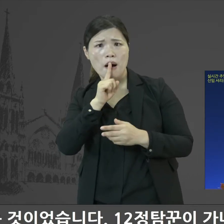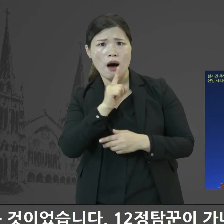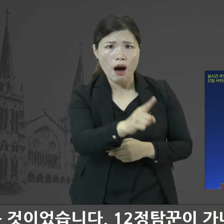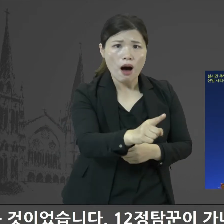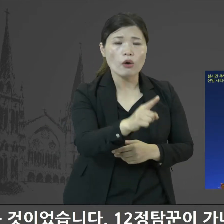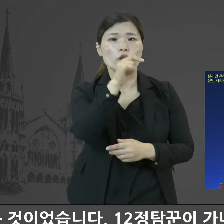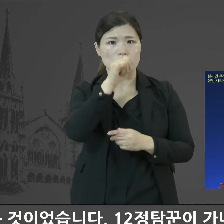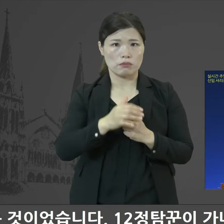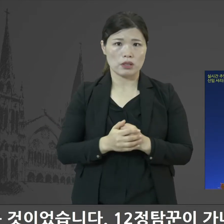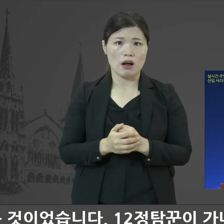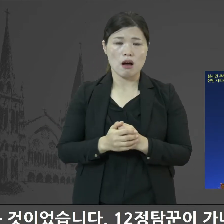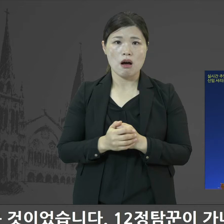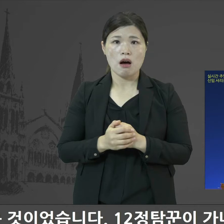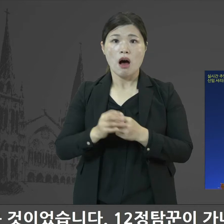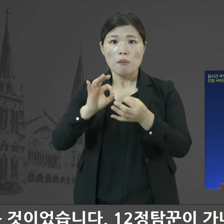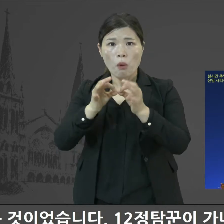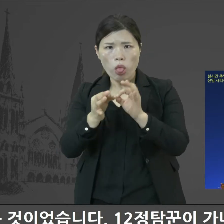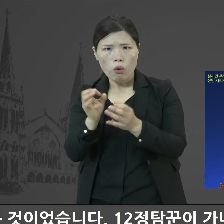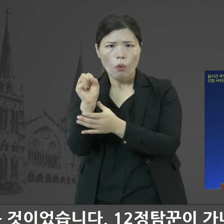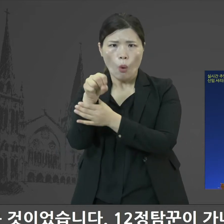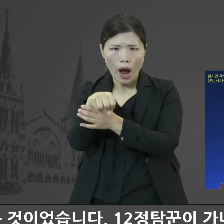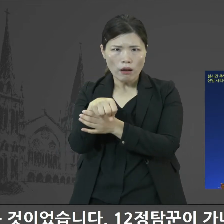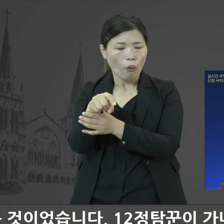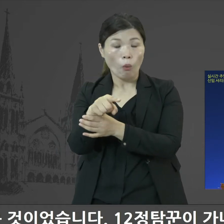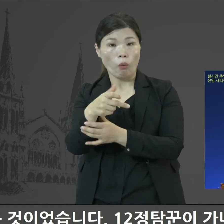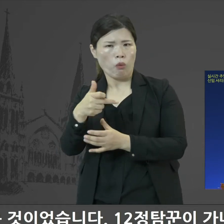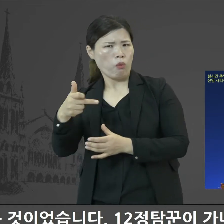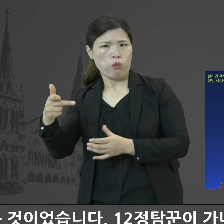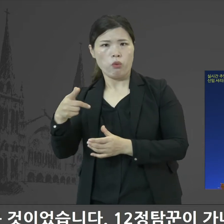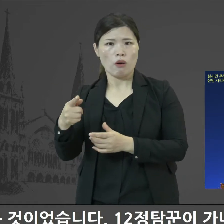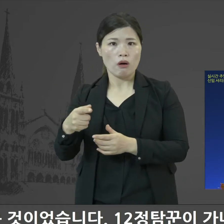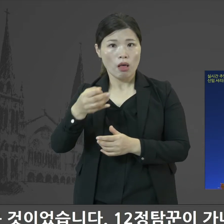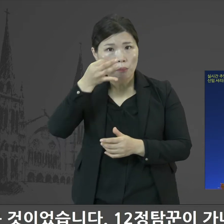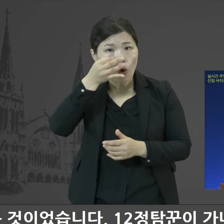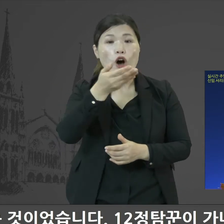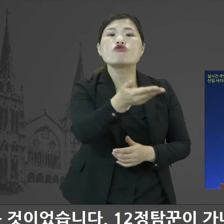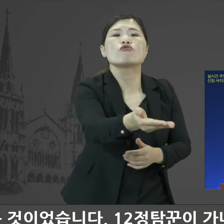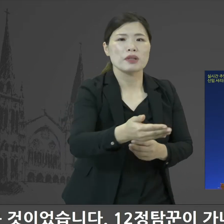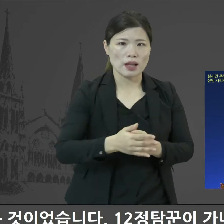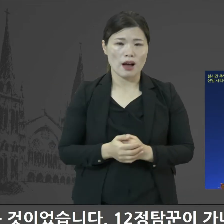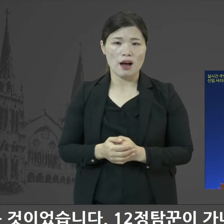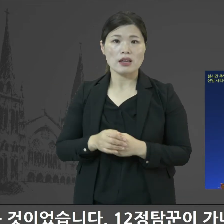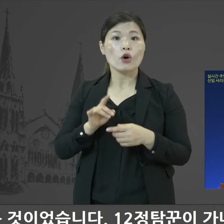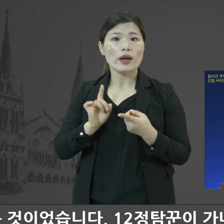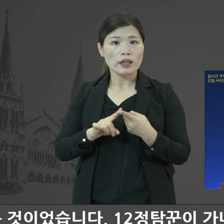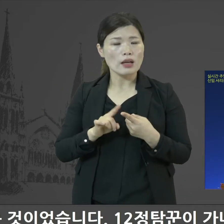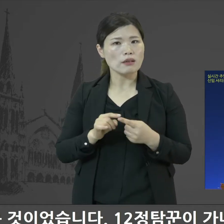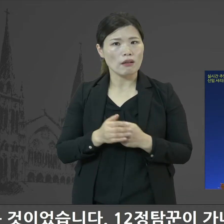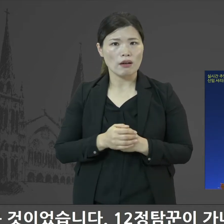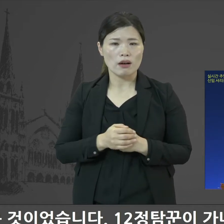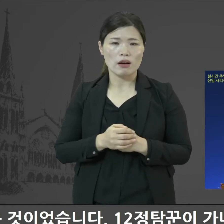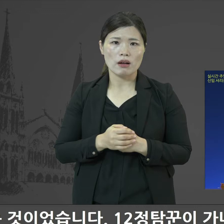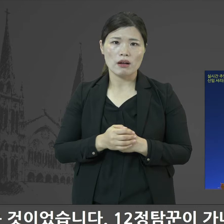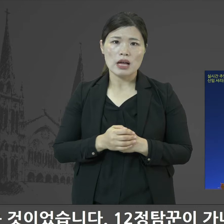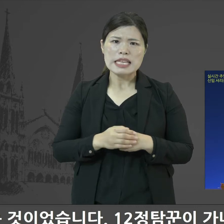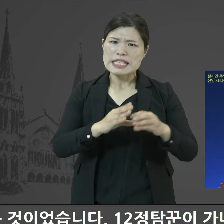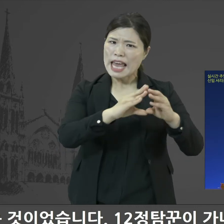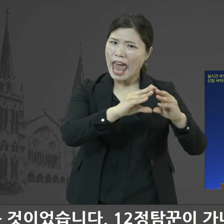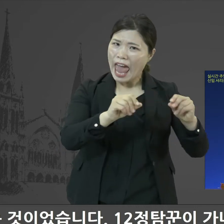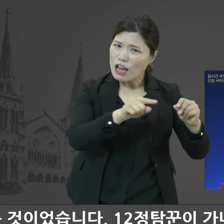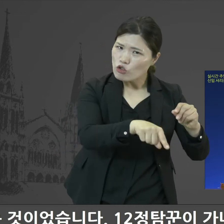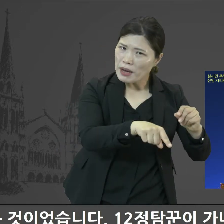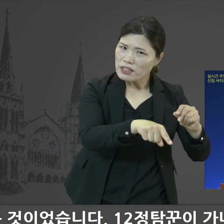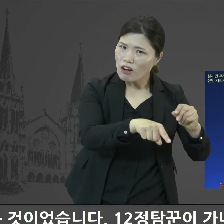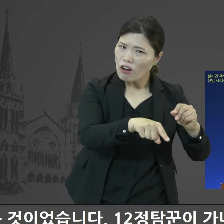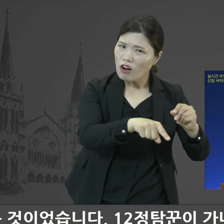이 정도입니다라고 그들이 정탐 보고를 하죠. 아마도 그들은 여러분 평상시에 애굽에서 썼던